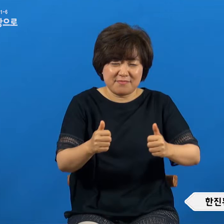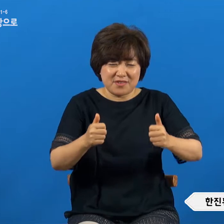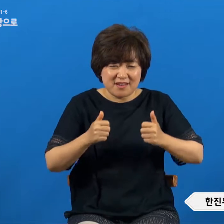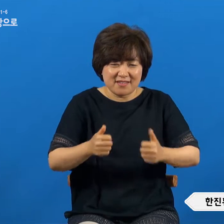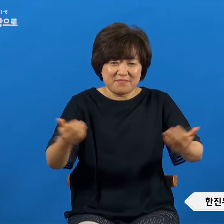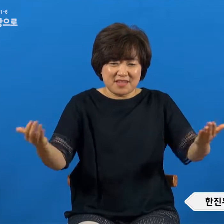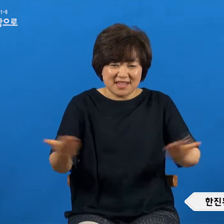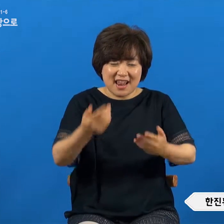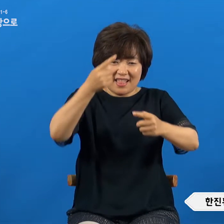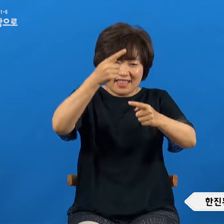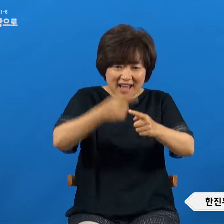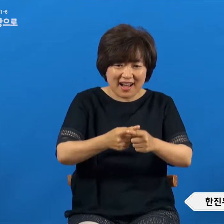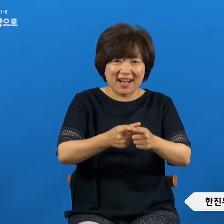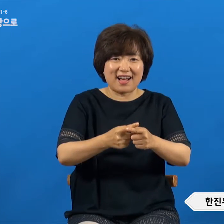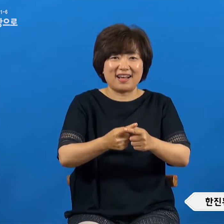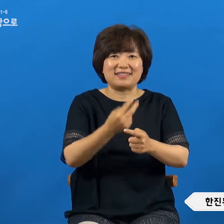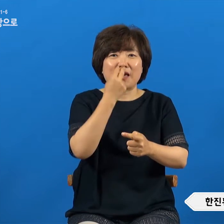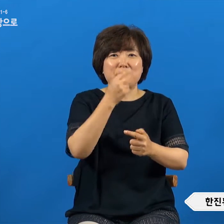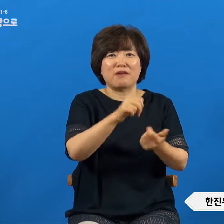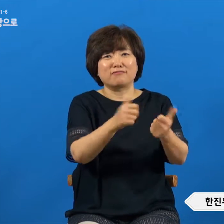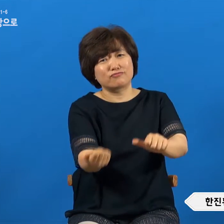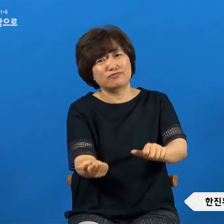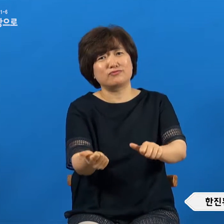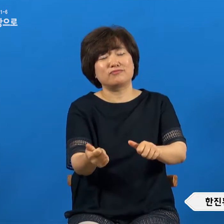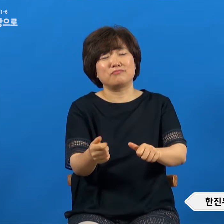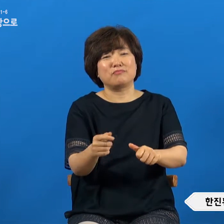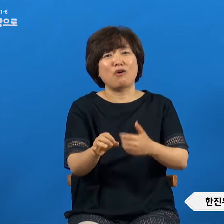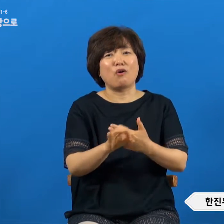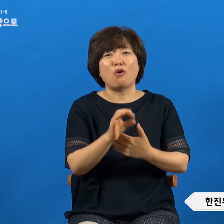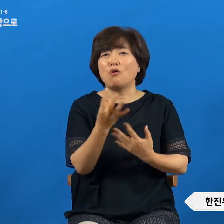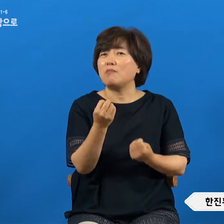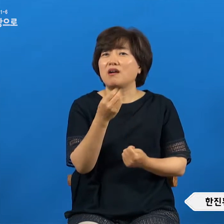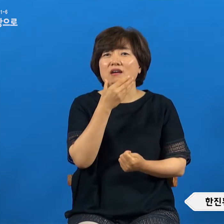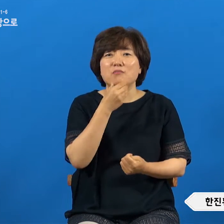있다면 그것이 최고로 행복입니다.